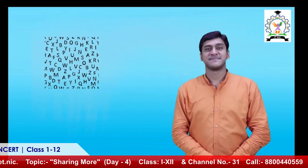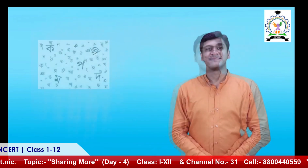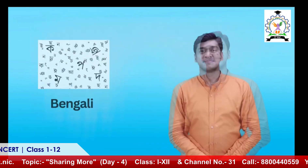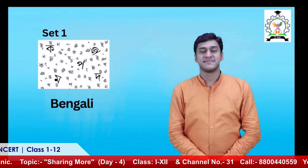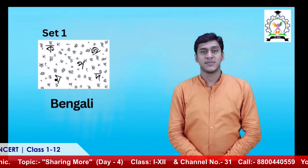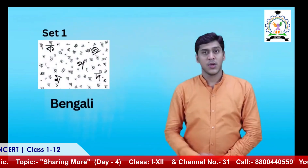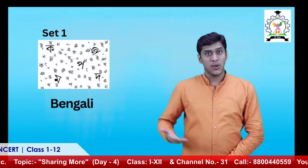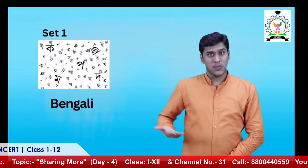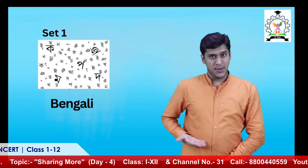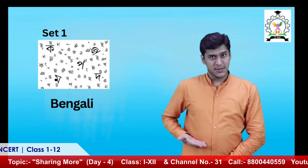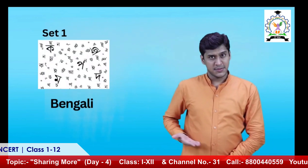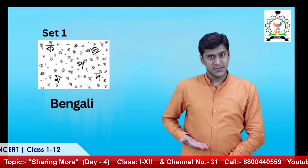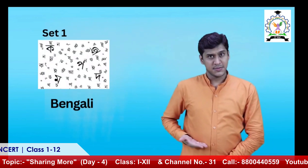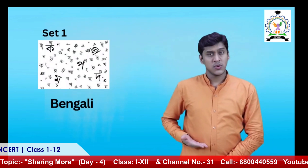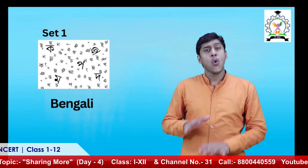अंग्रेजी।